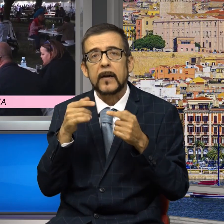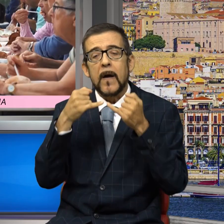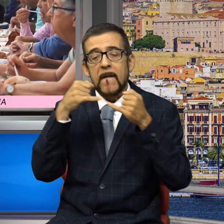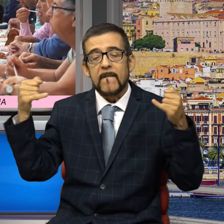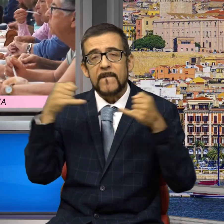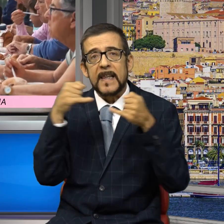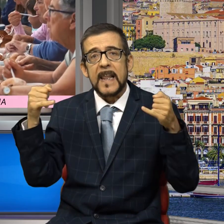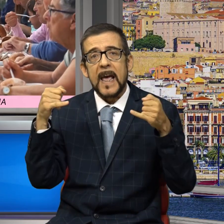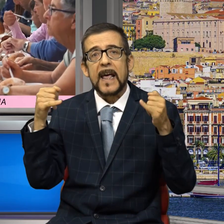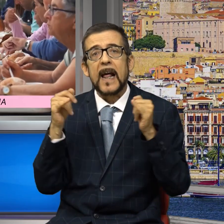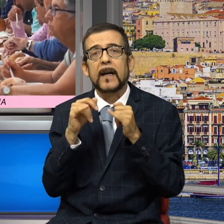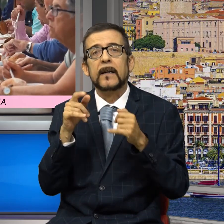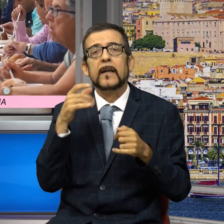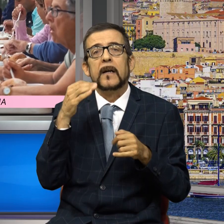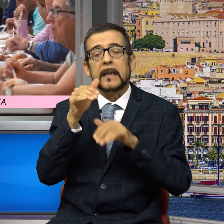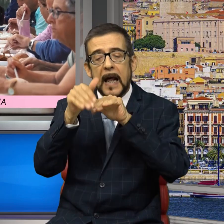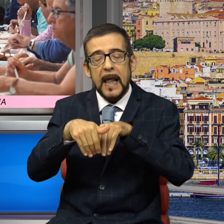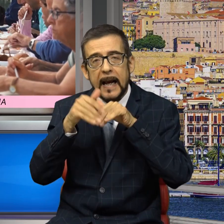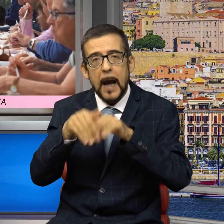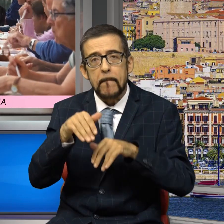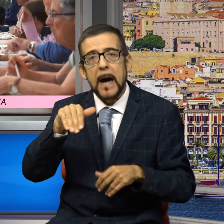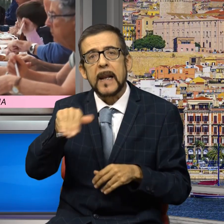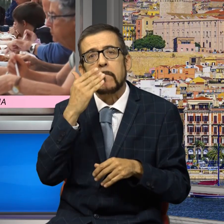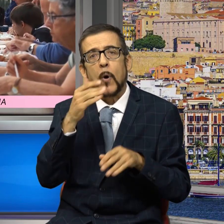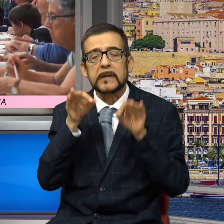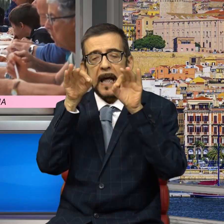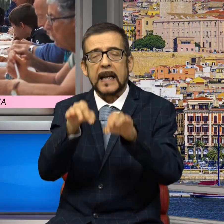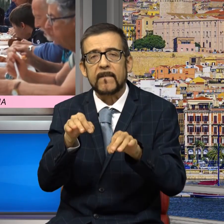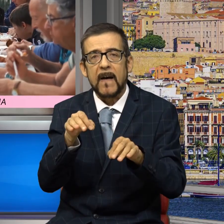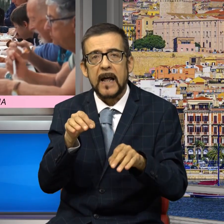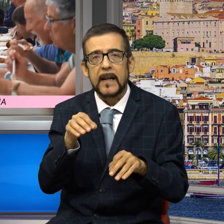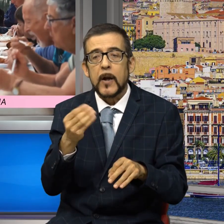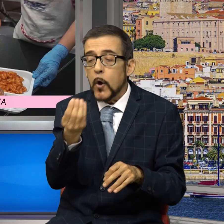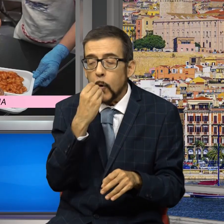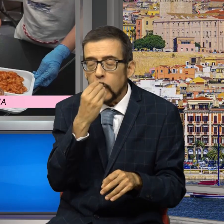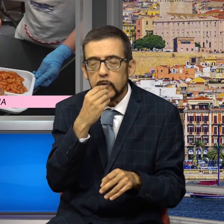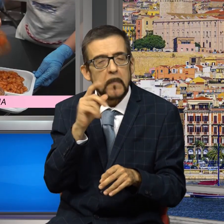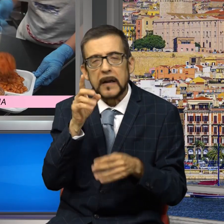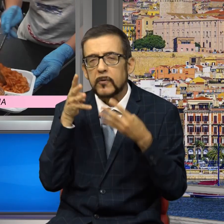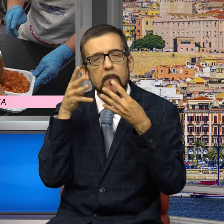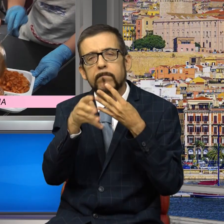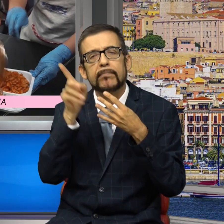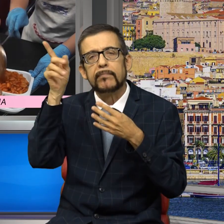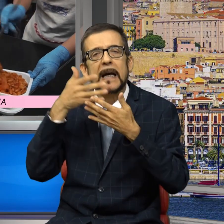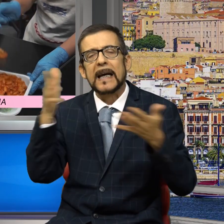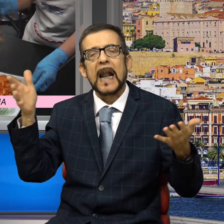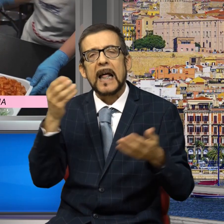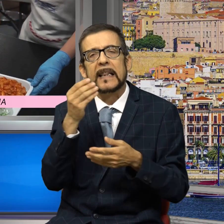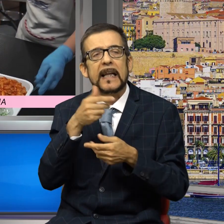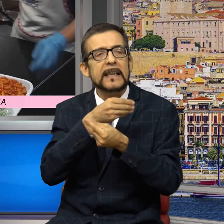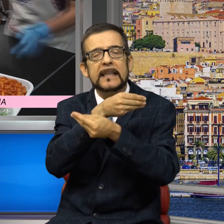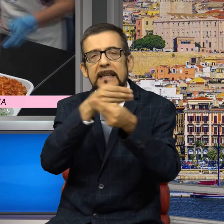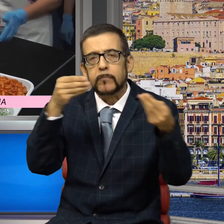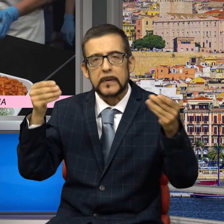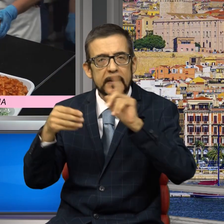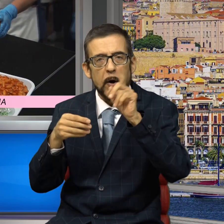di qualità che dalle campagne possa raggiungere il consumatore senza passare per la grande distribuzione. Agli interventi coordinati